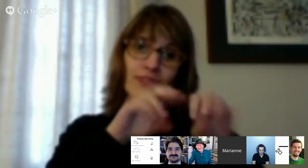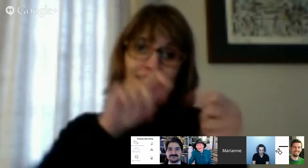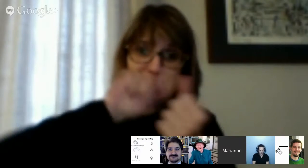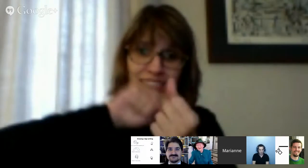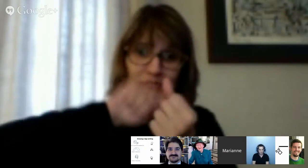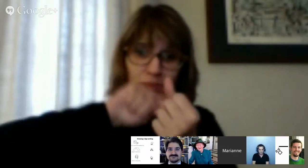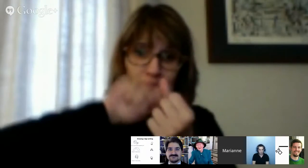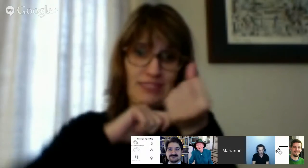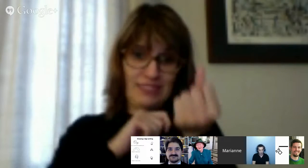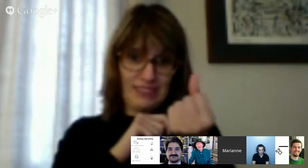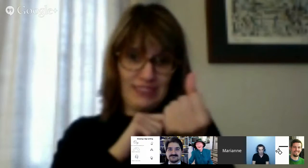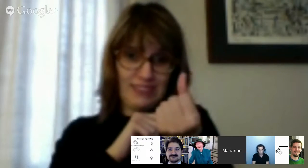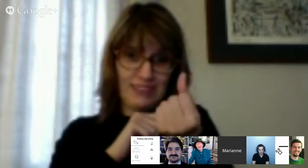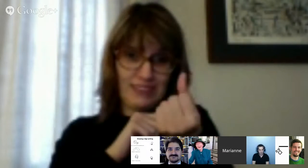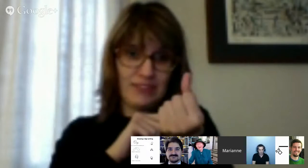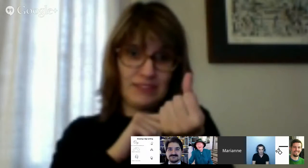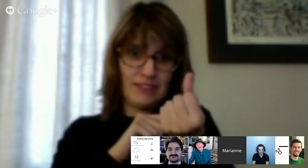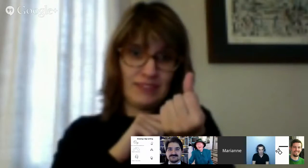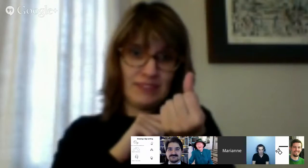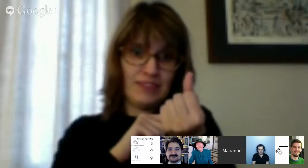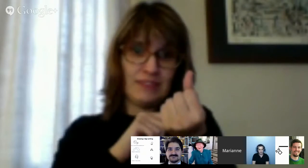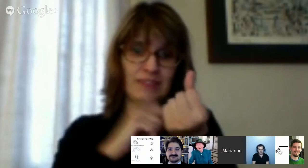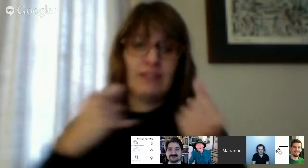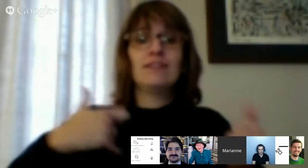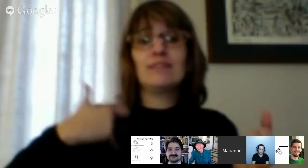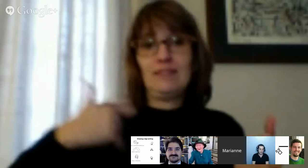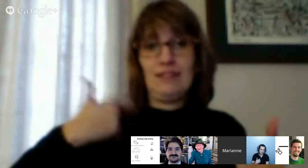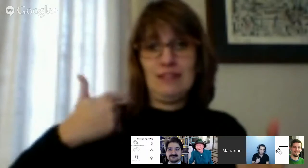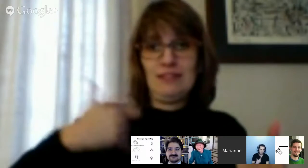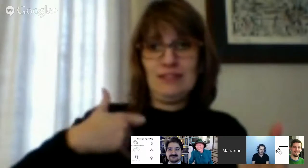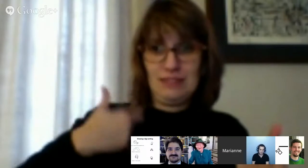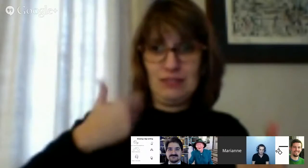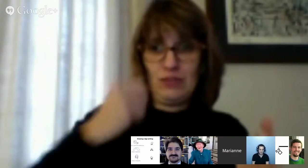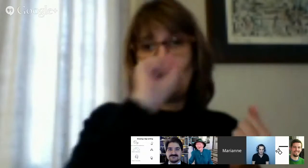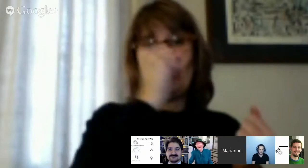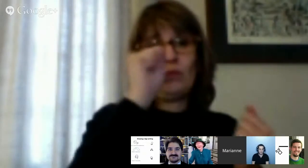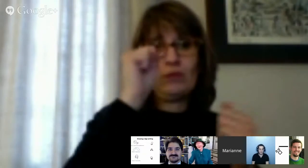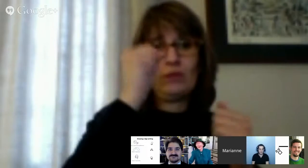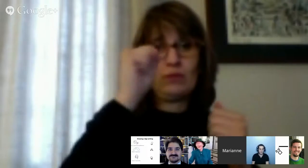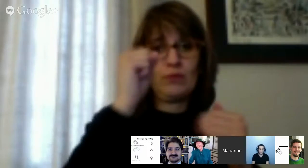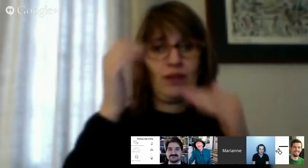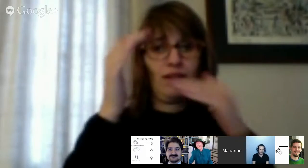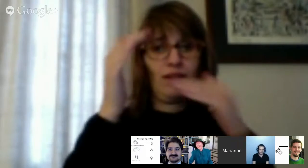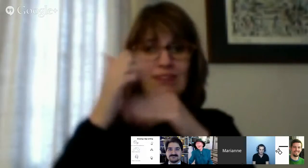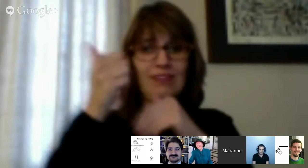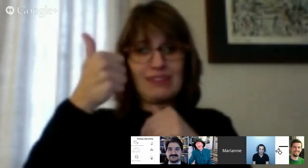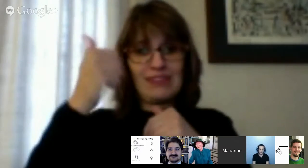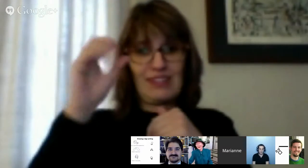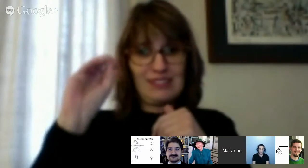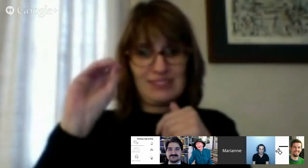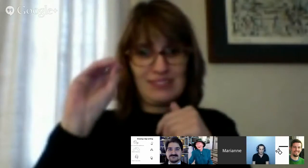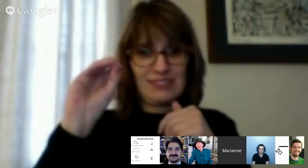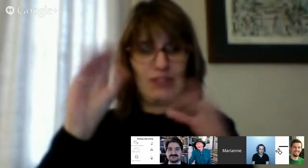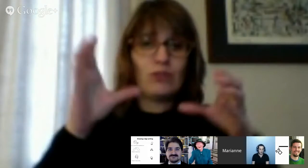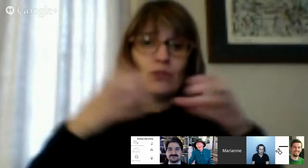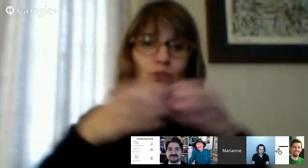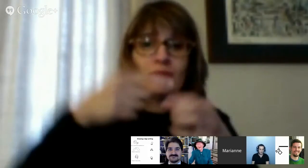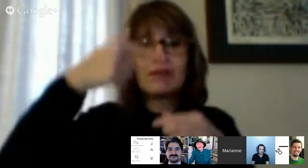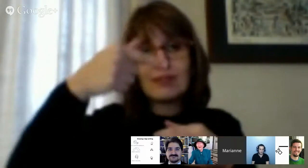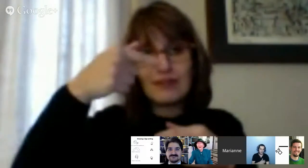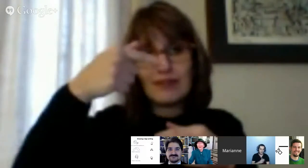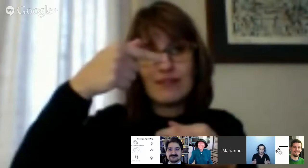Uma escola em que nós ministramos seis meses de